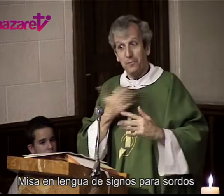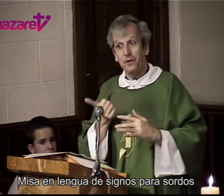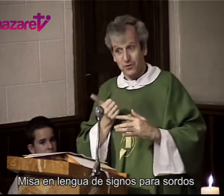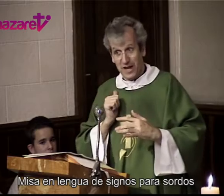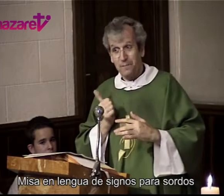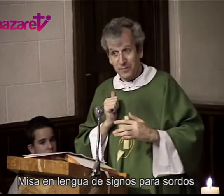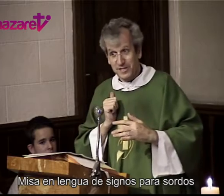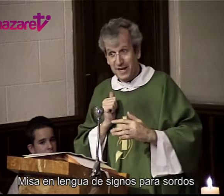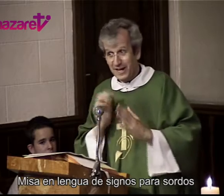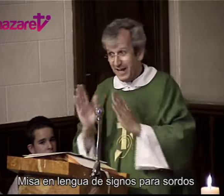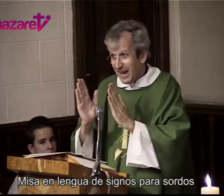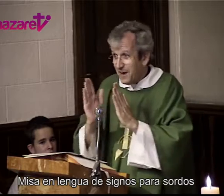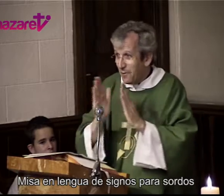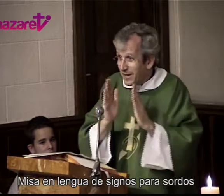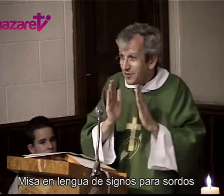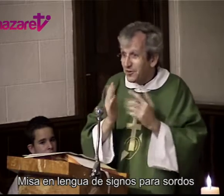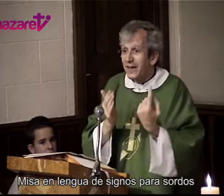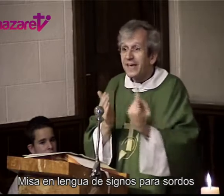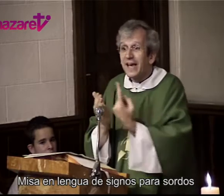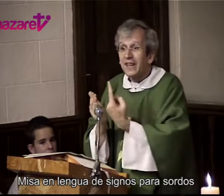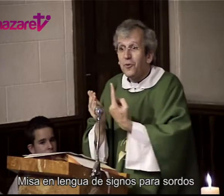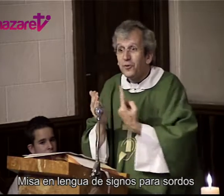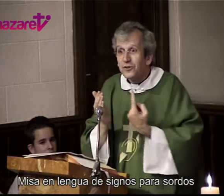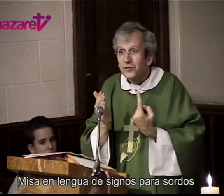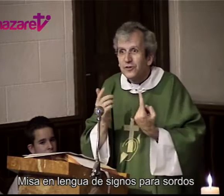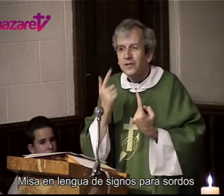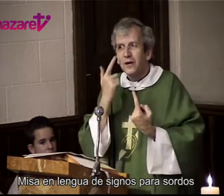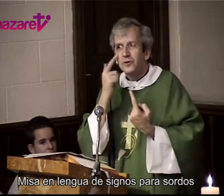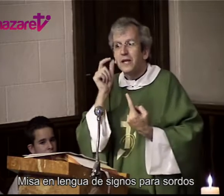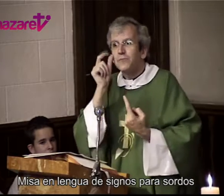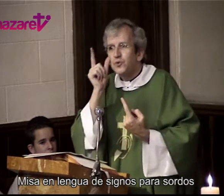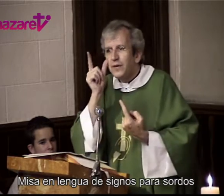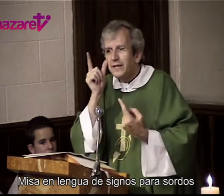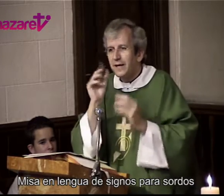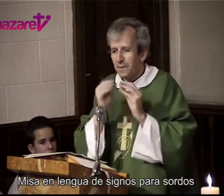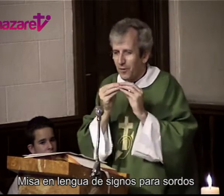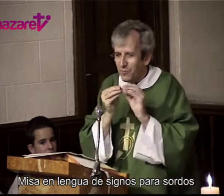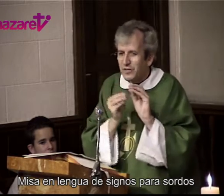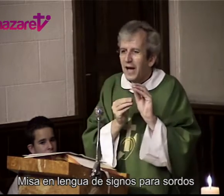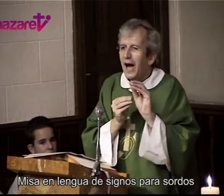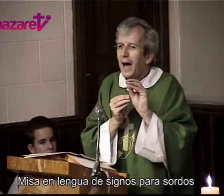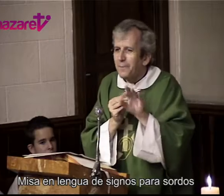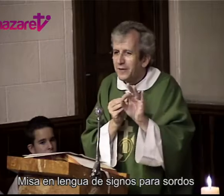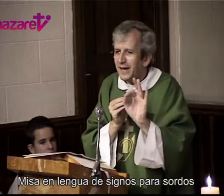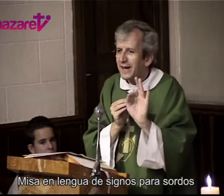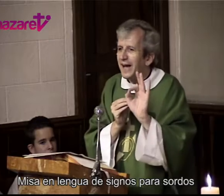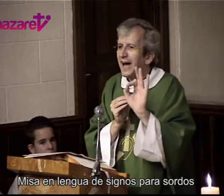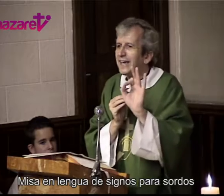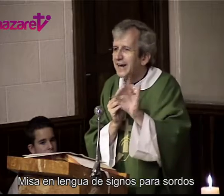podemos aprovechar, el momento en que cada uno de nosotros nos daremos cuenta que podemos aportar aquel granito